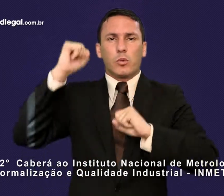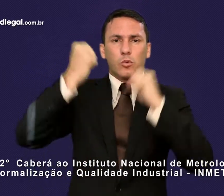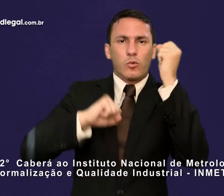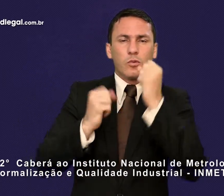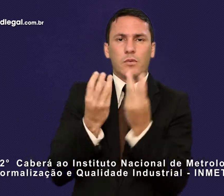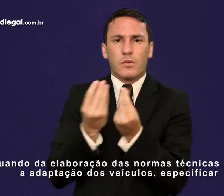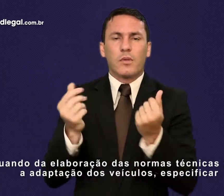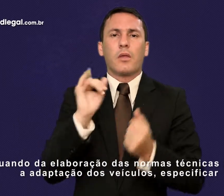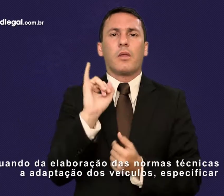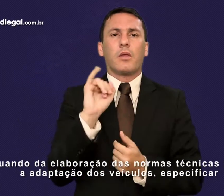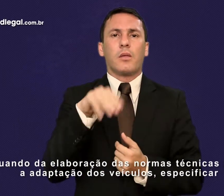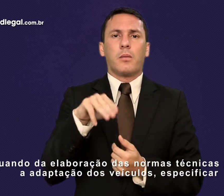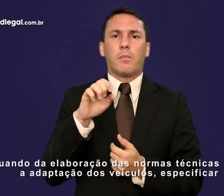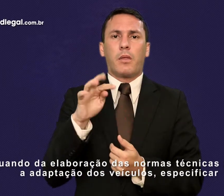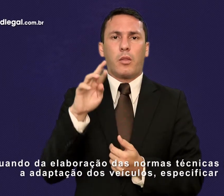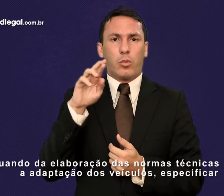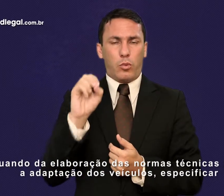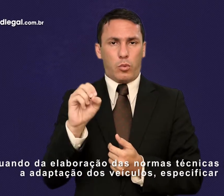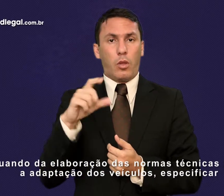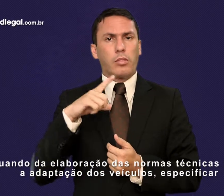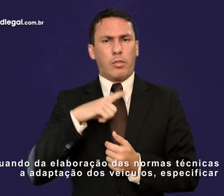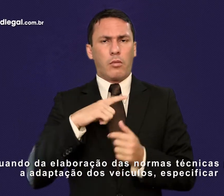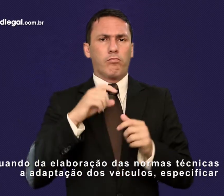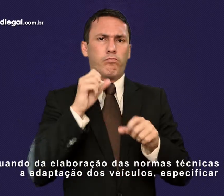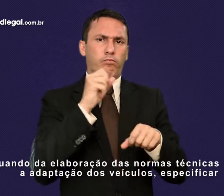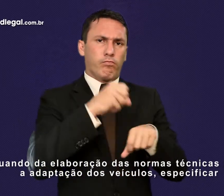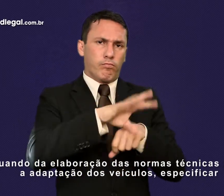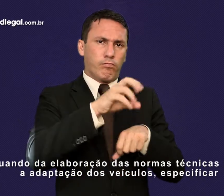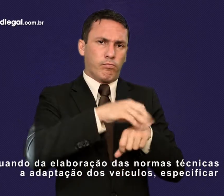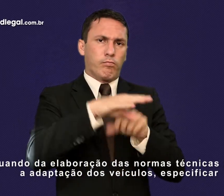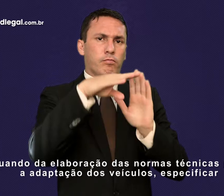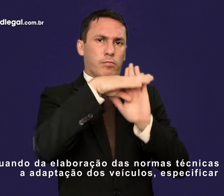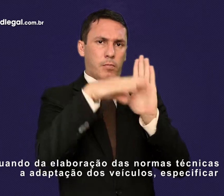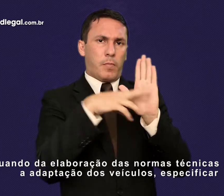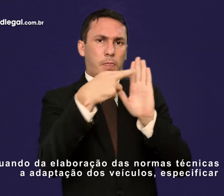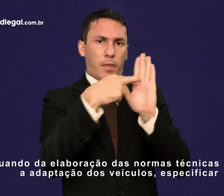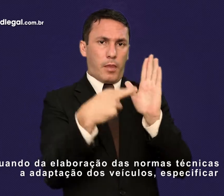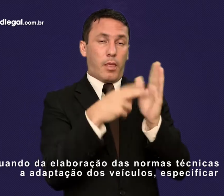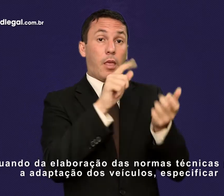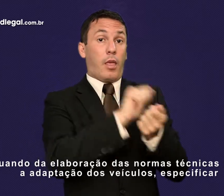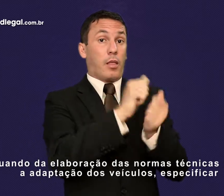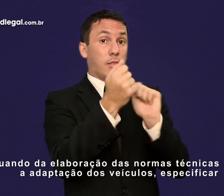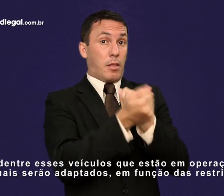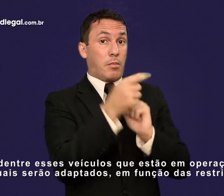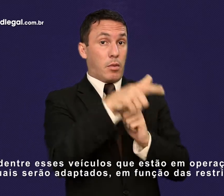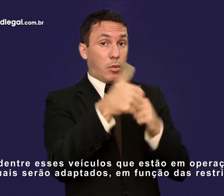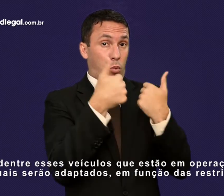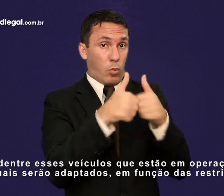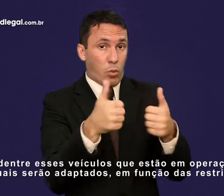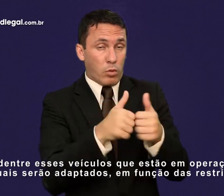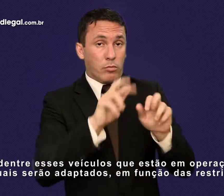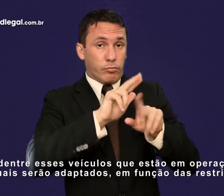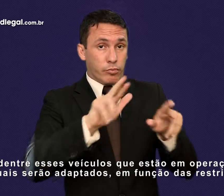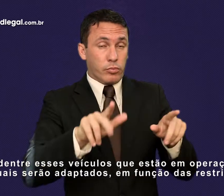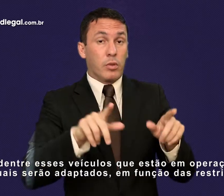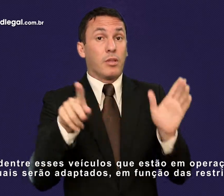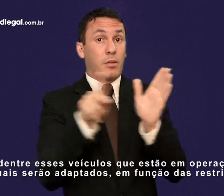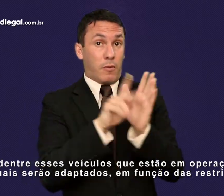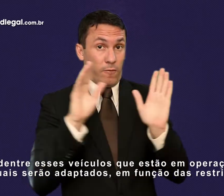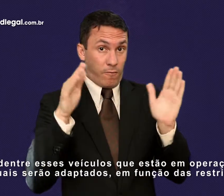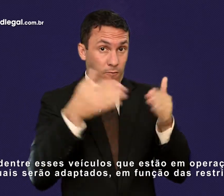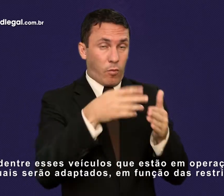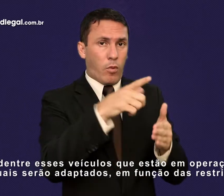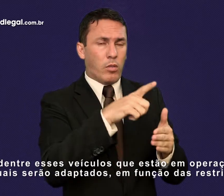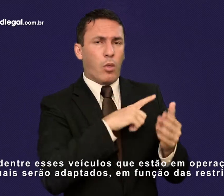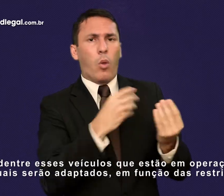Industrial, INMetro, quando da elaboração das normas técnicas para a adaptação dos veículos, especificar dentre esses veículos que estão